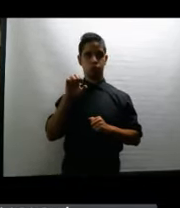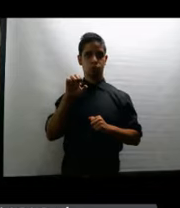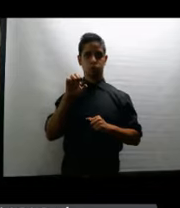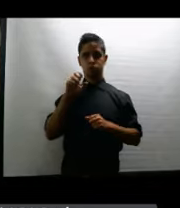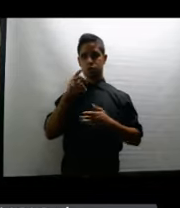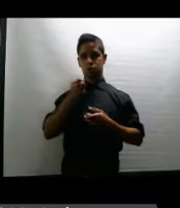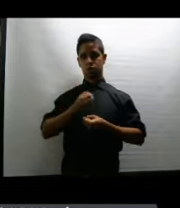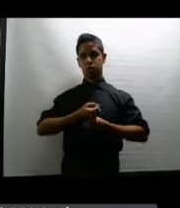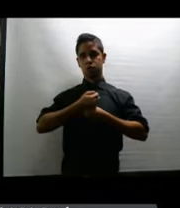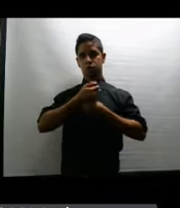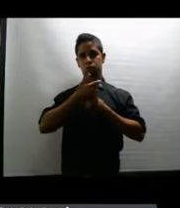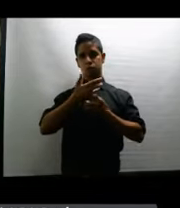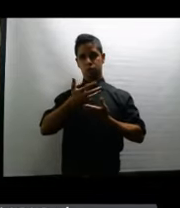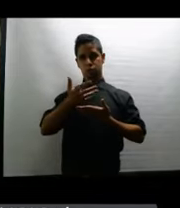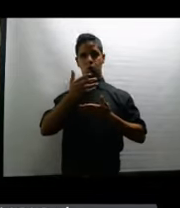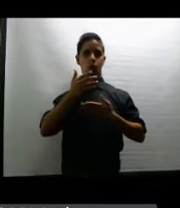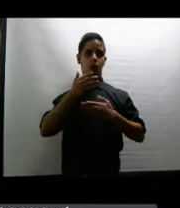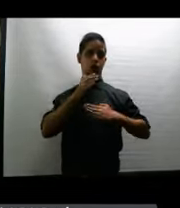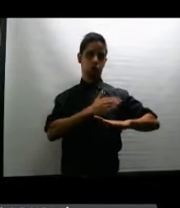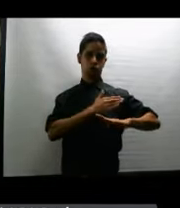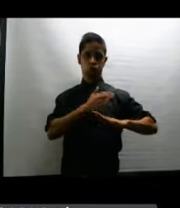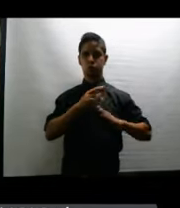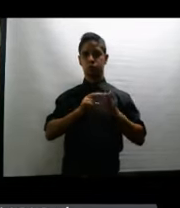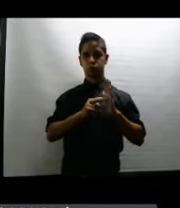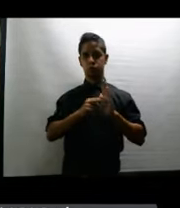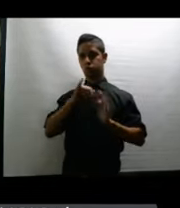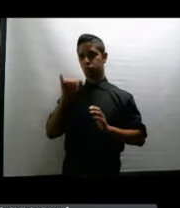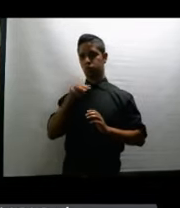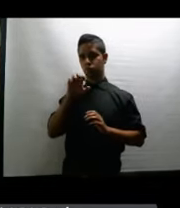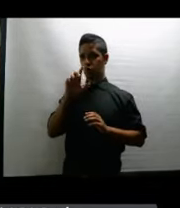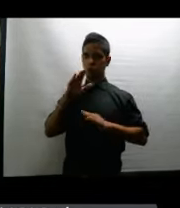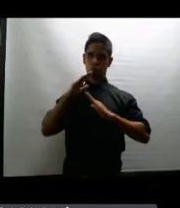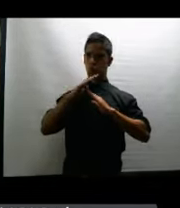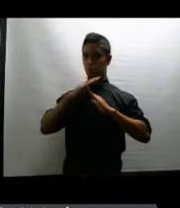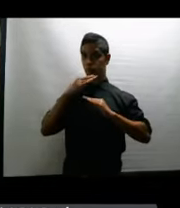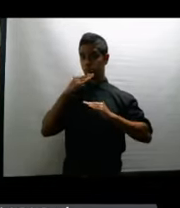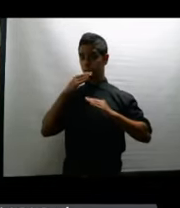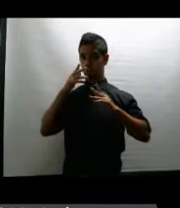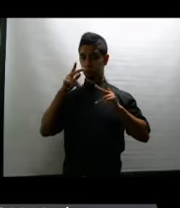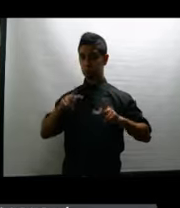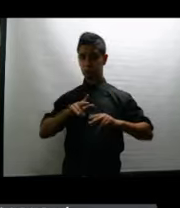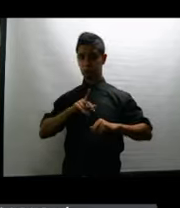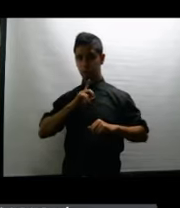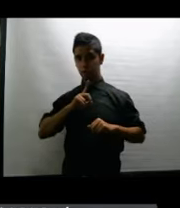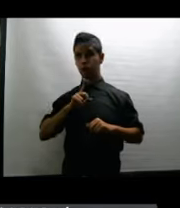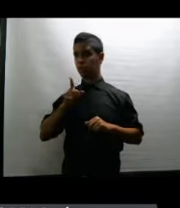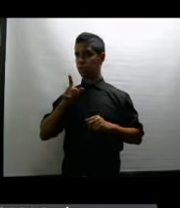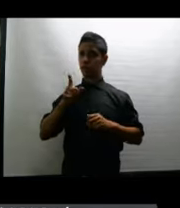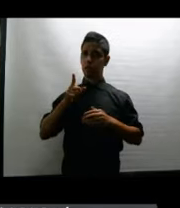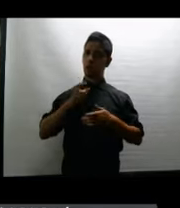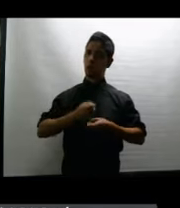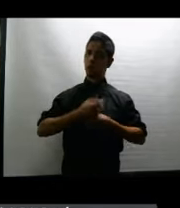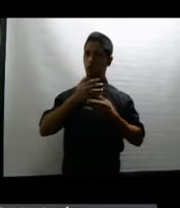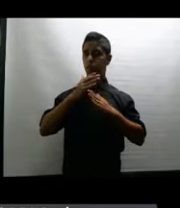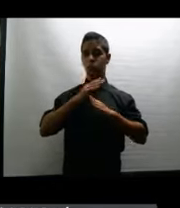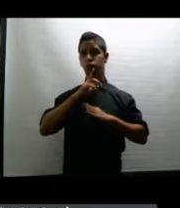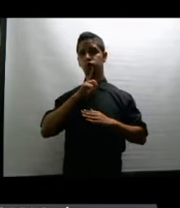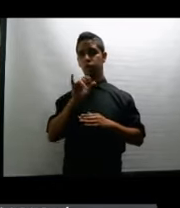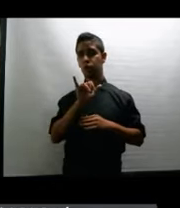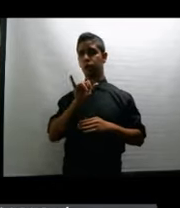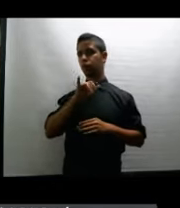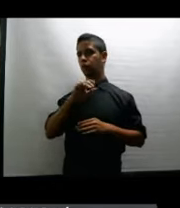se entregó a las canciones de Joe, así que aparte que Joe es extraordinario, de verdad. Es un gran cantautor. Así que Jomel